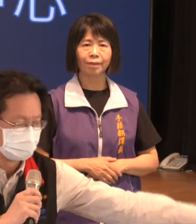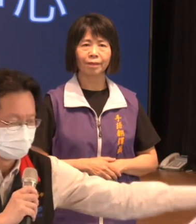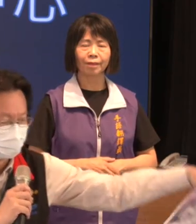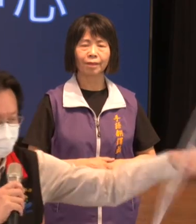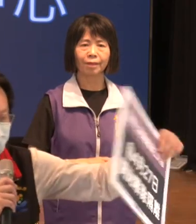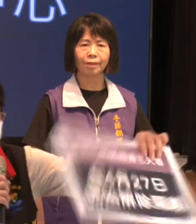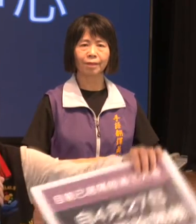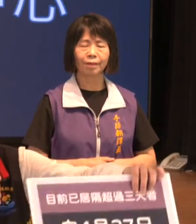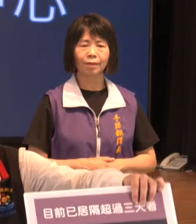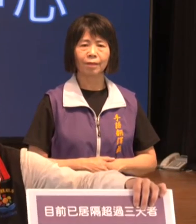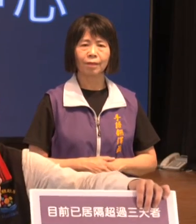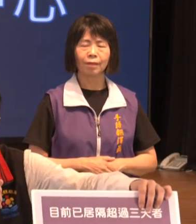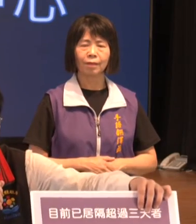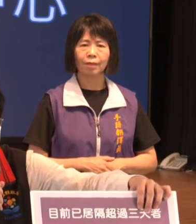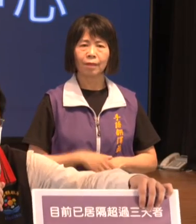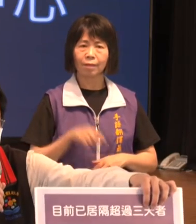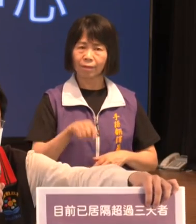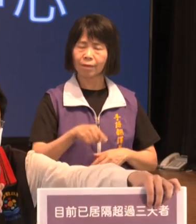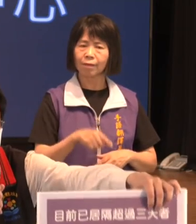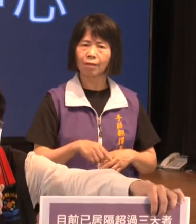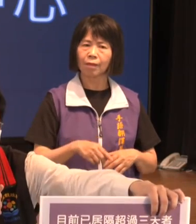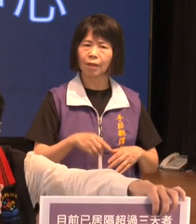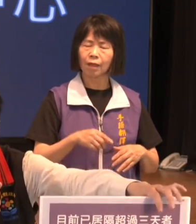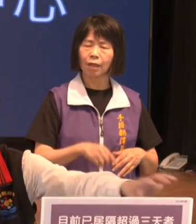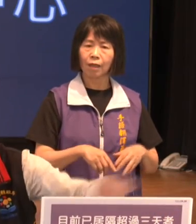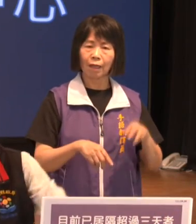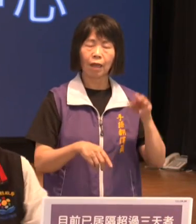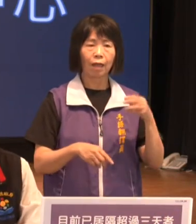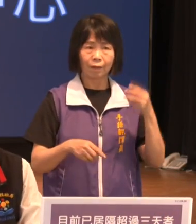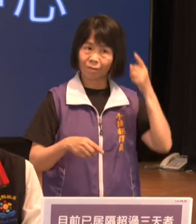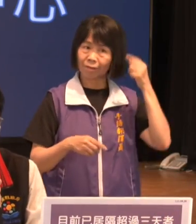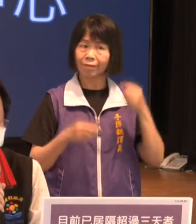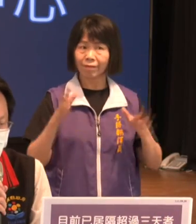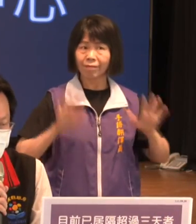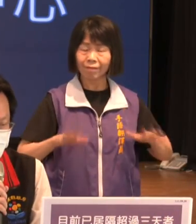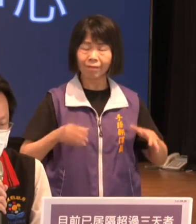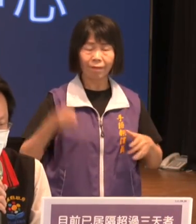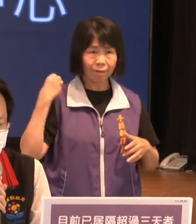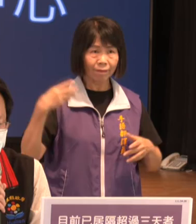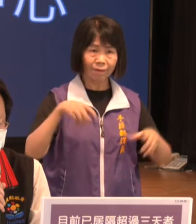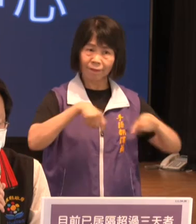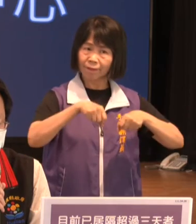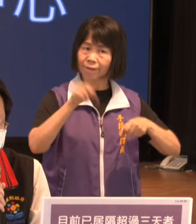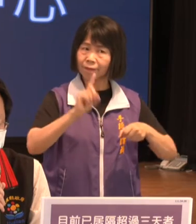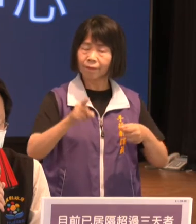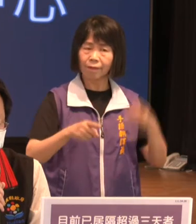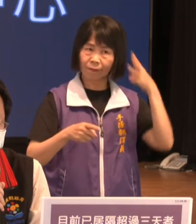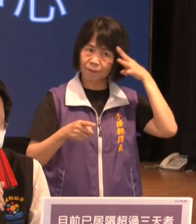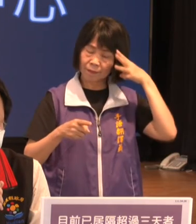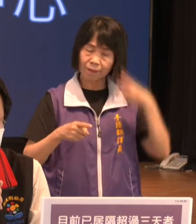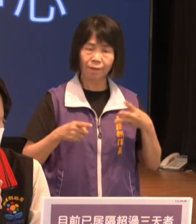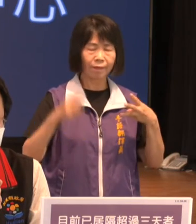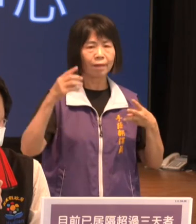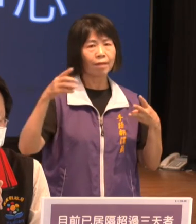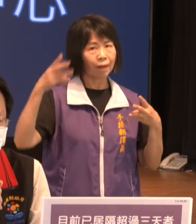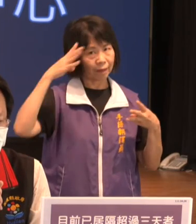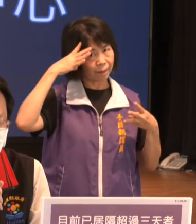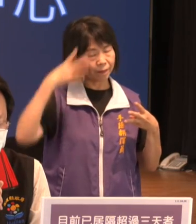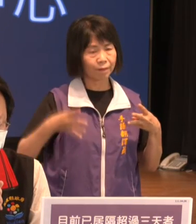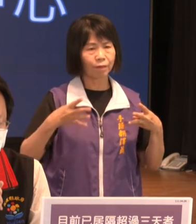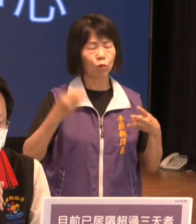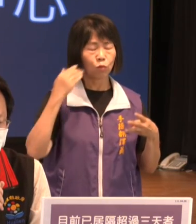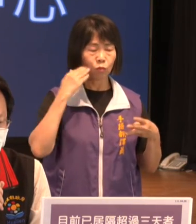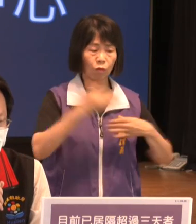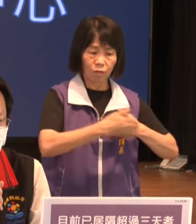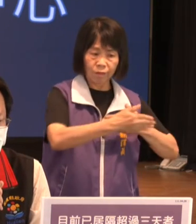那因为要实施我们的3+4的一个政策，所以已经居隔满3天的人尤其在